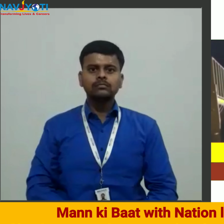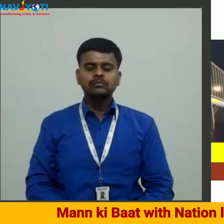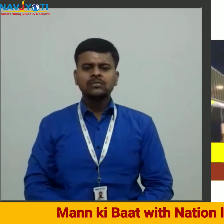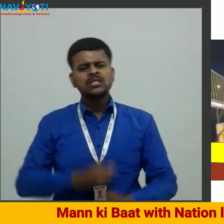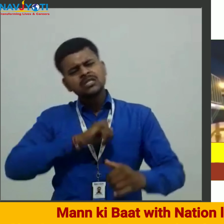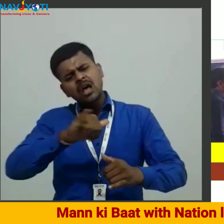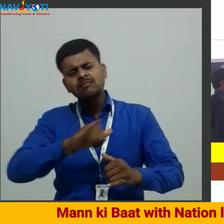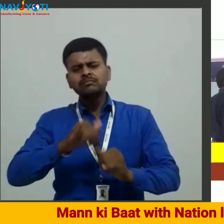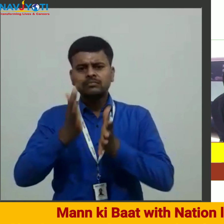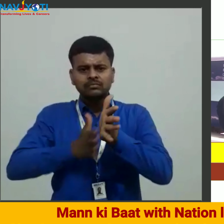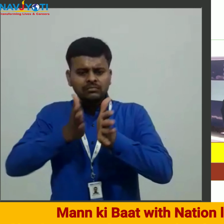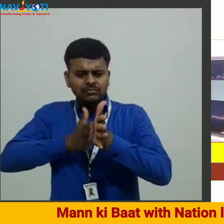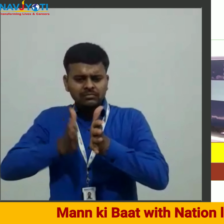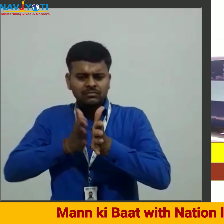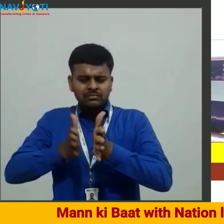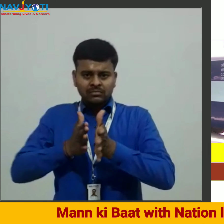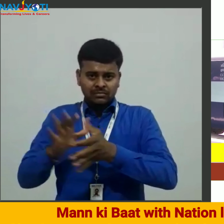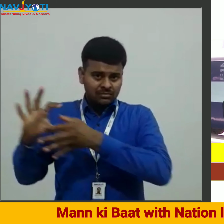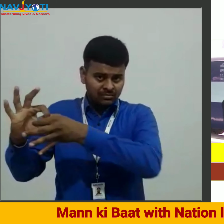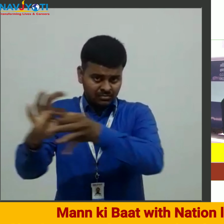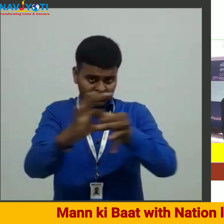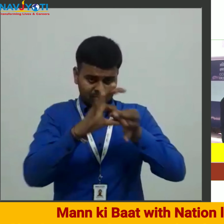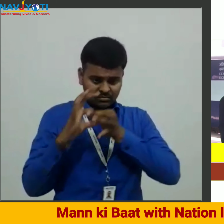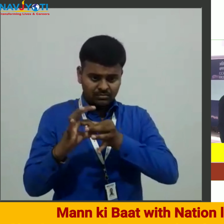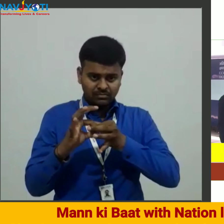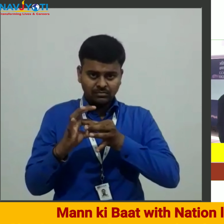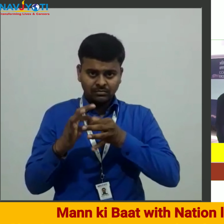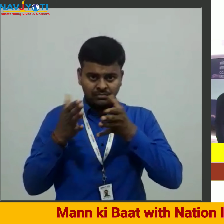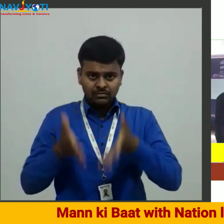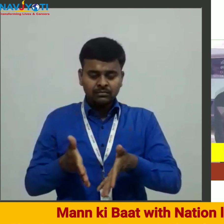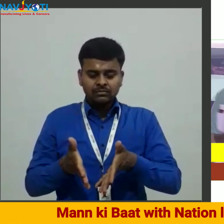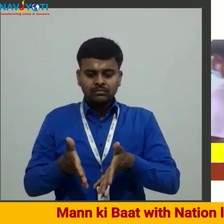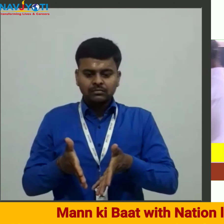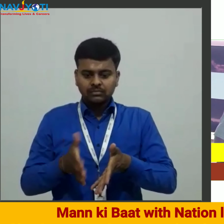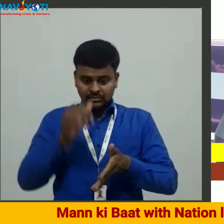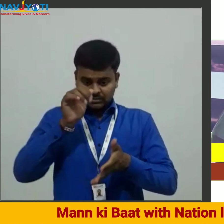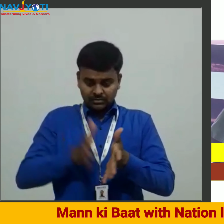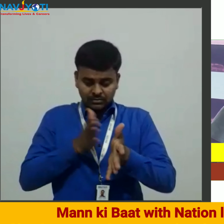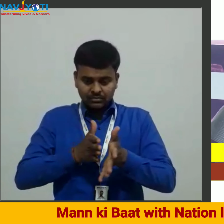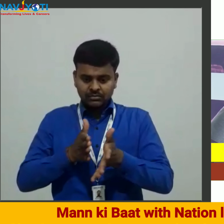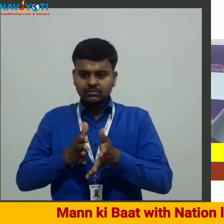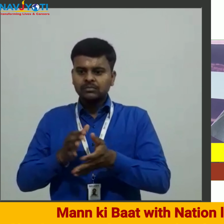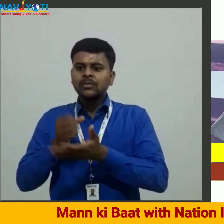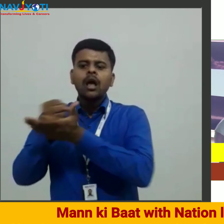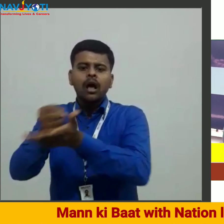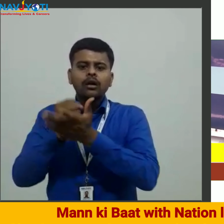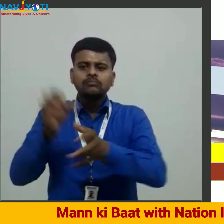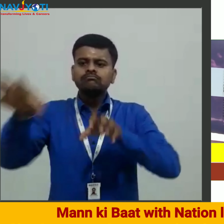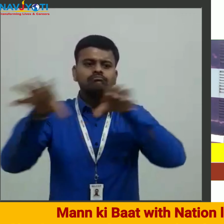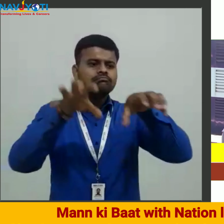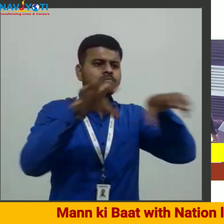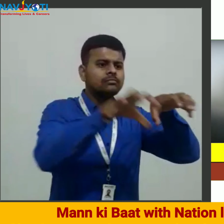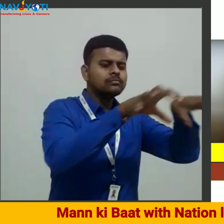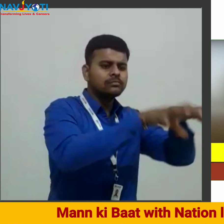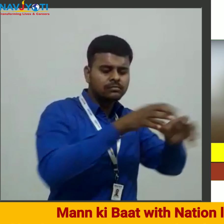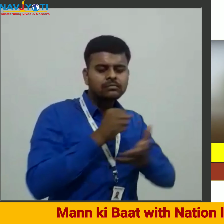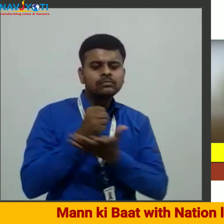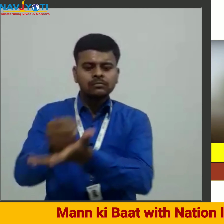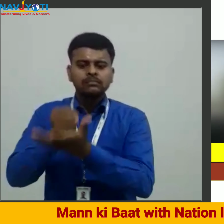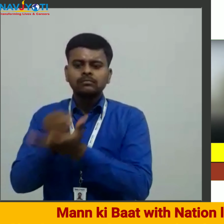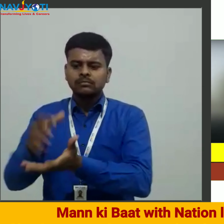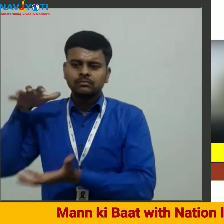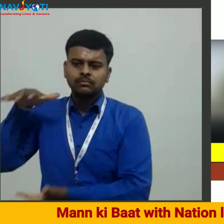पहुंचाया है। इसी तरह रेलवे के साथी लॉकडाउन में भी लगातार मेहनत कर रहे हैं